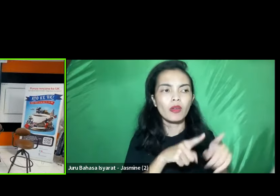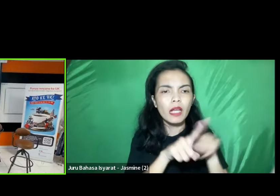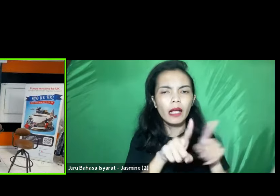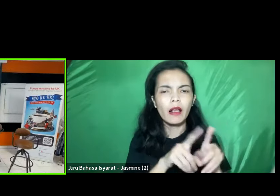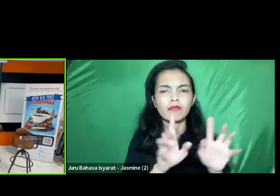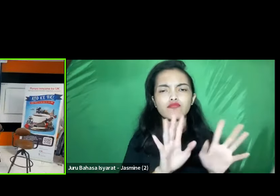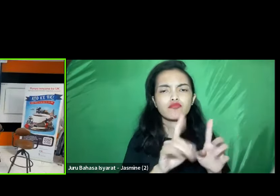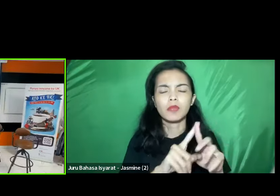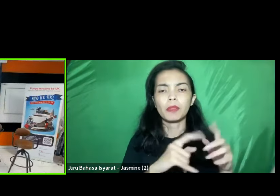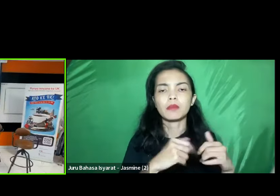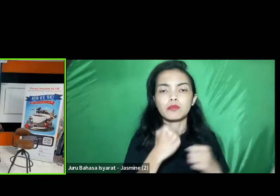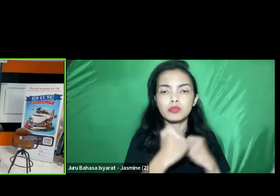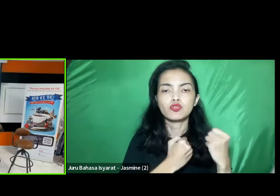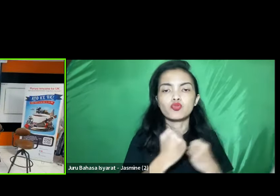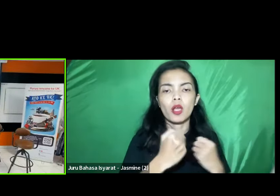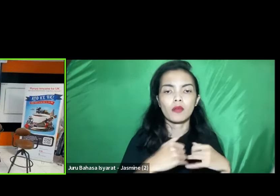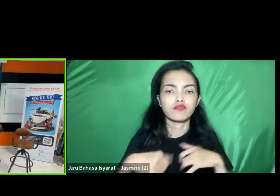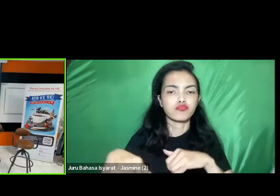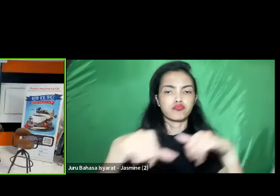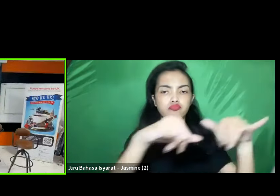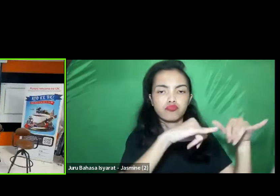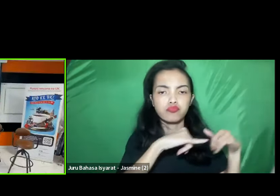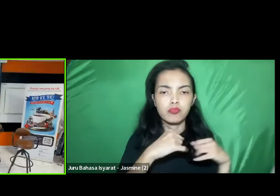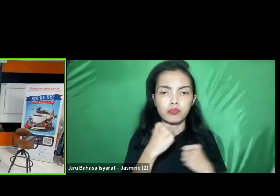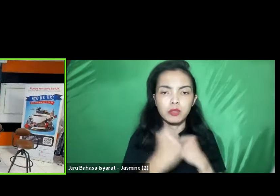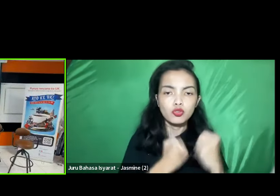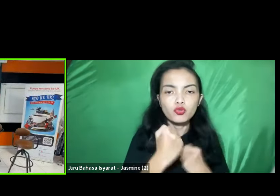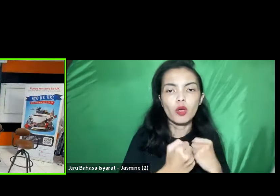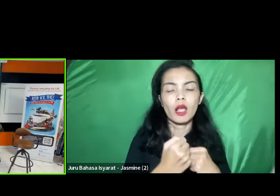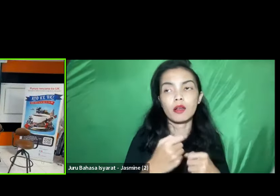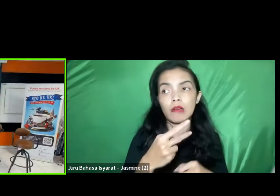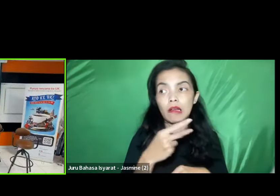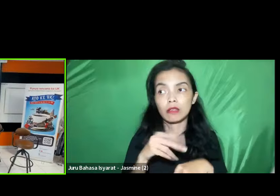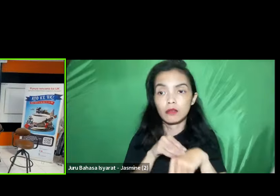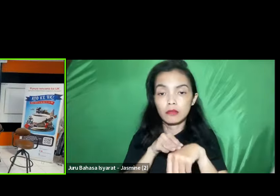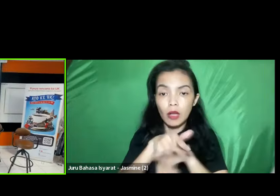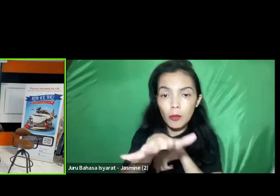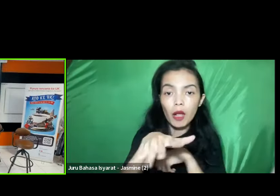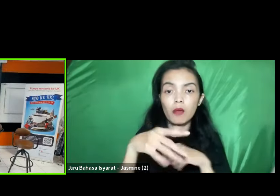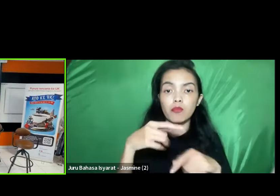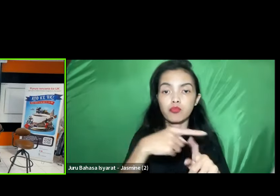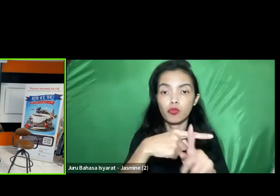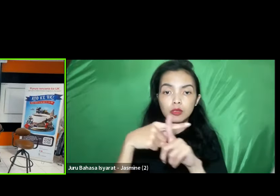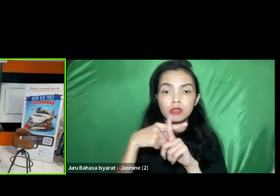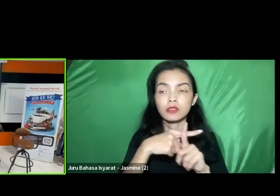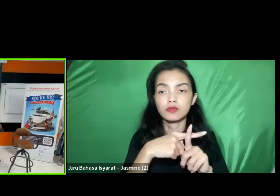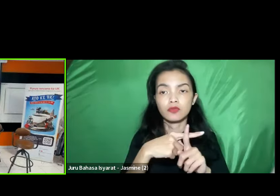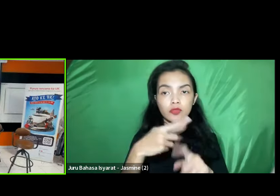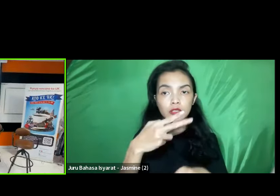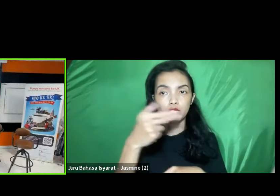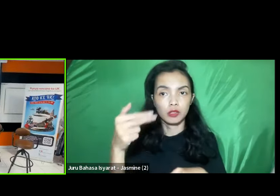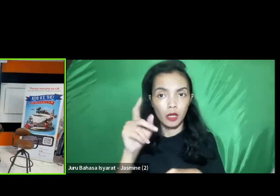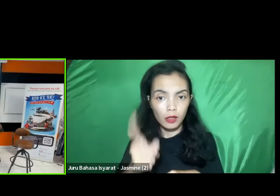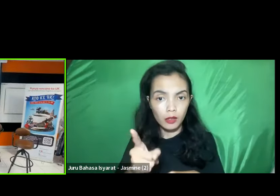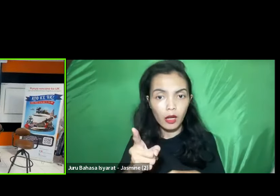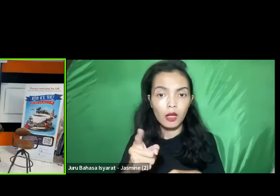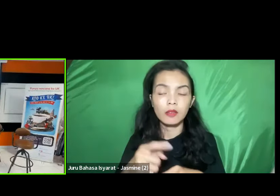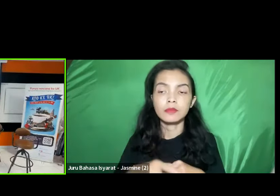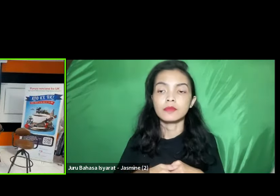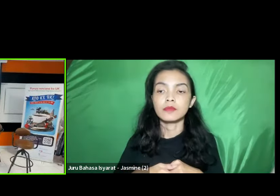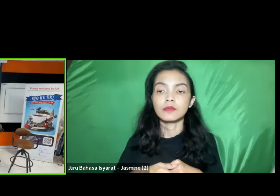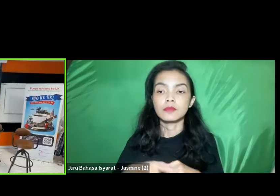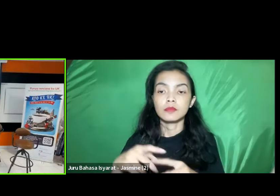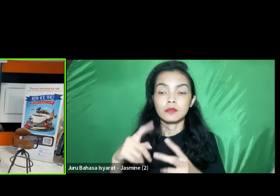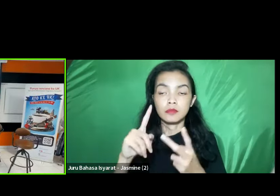memang ingin membuat influence yang lebih baik di Indonesia dan juga kita ingin